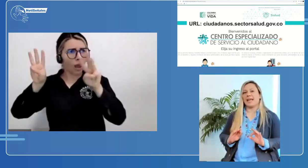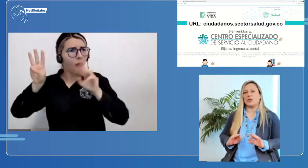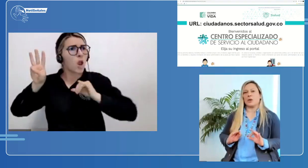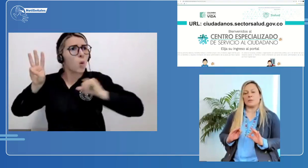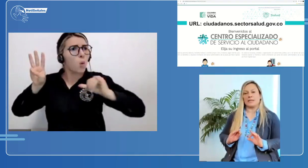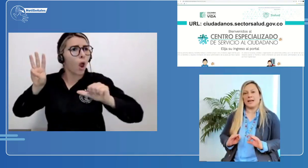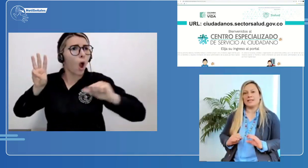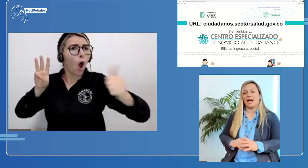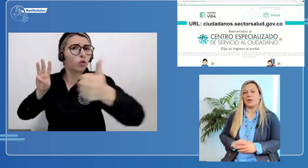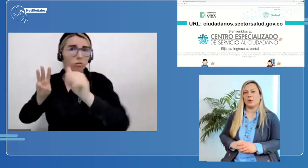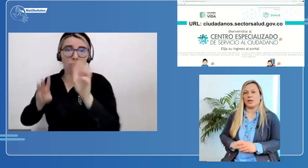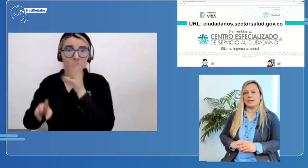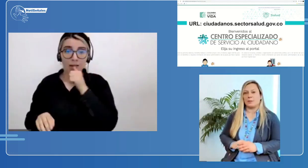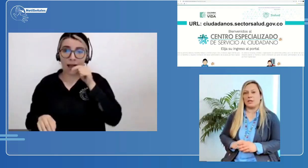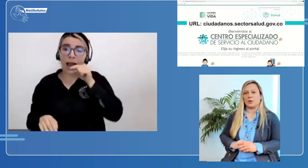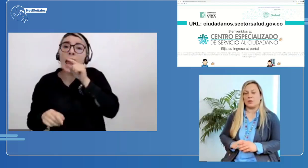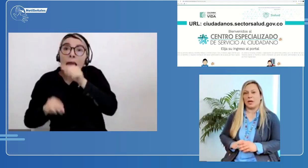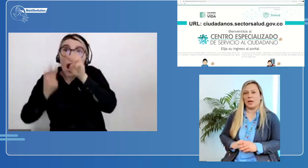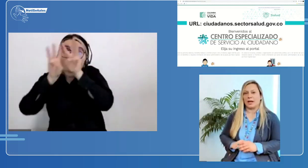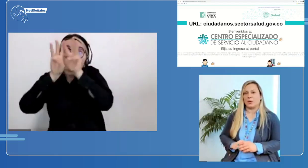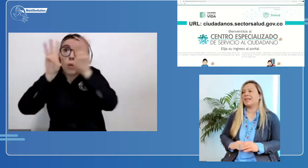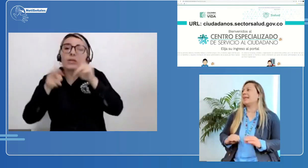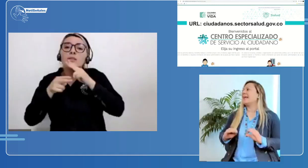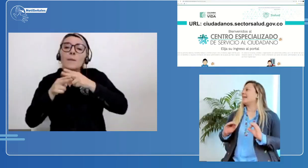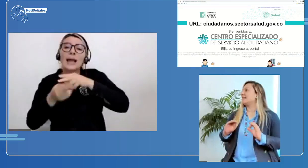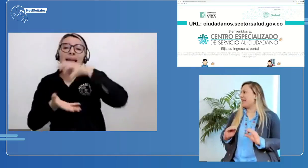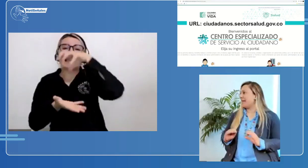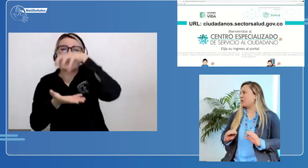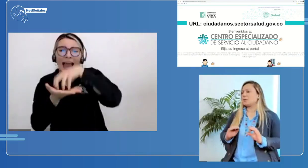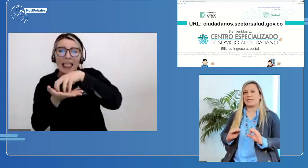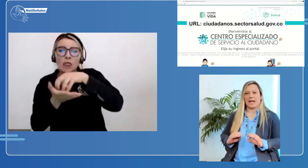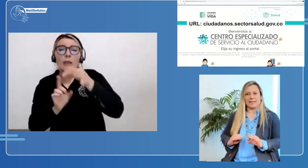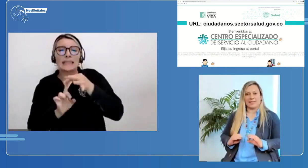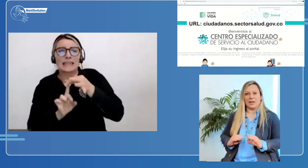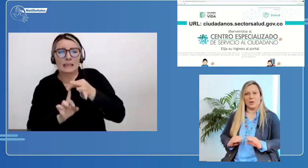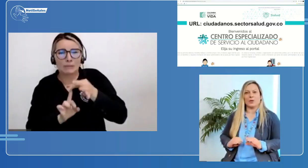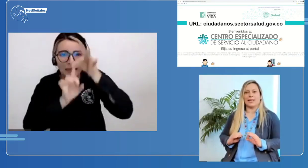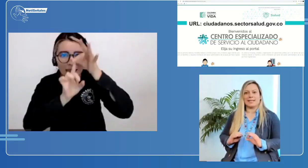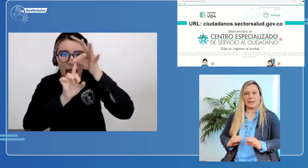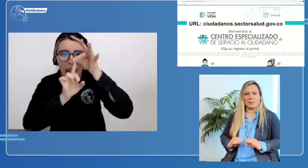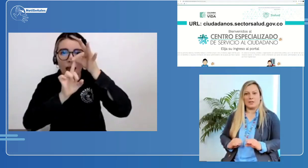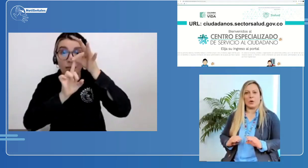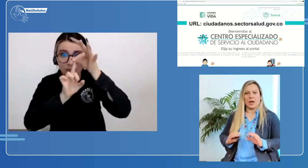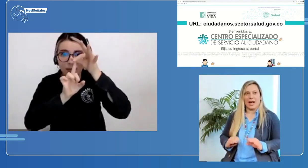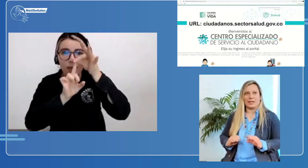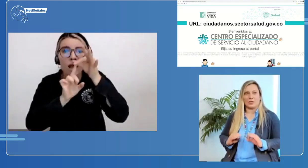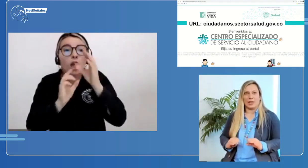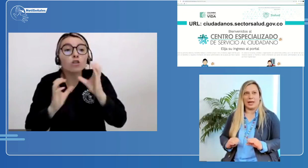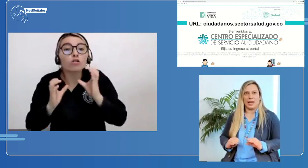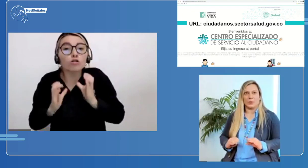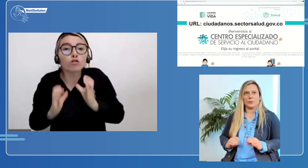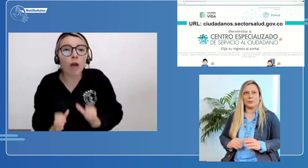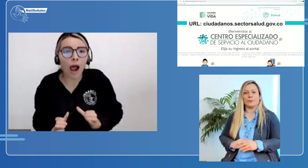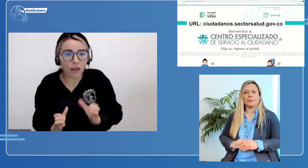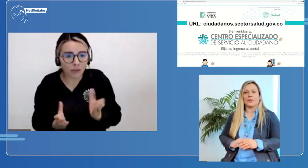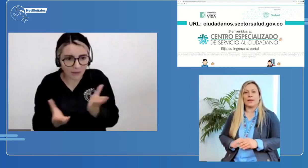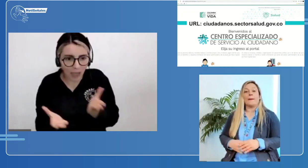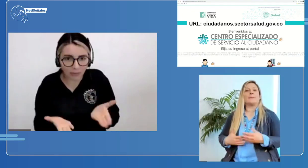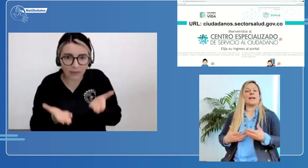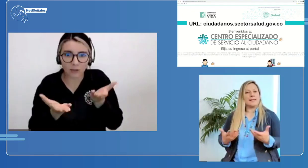Centro Especializado de Servicio al Ciudadano. Centro Especializado de Servicio al Ciudadano.